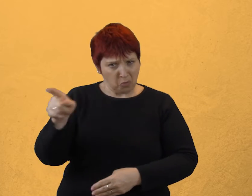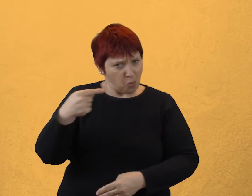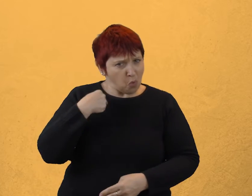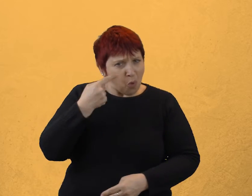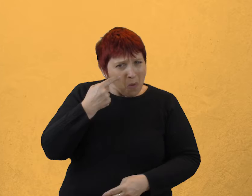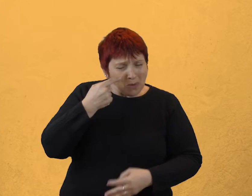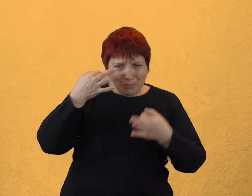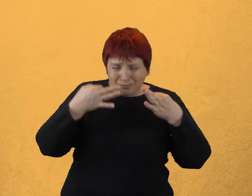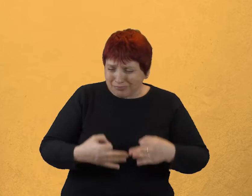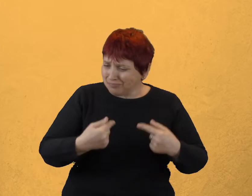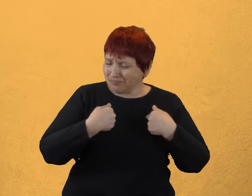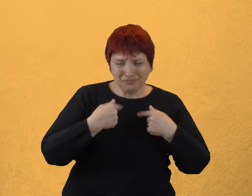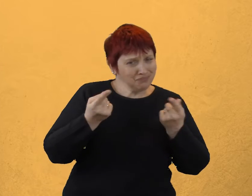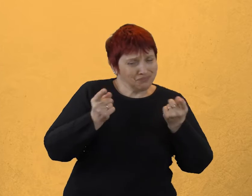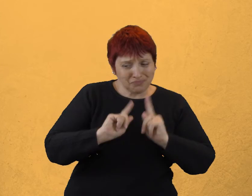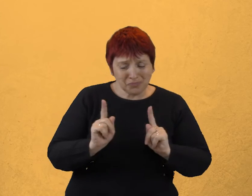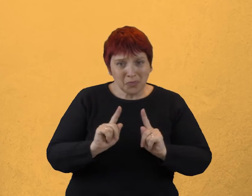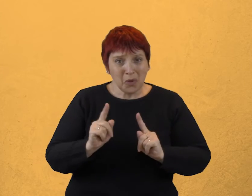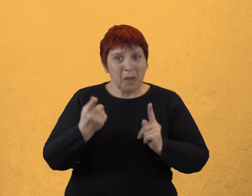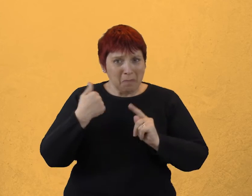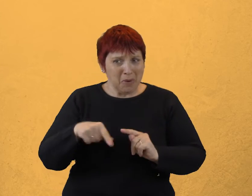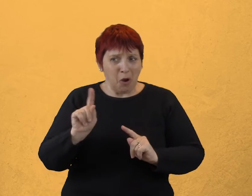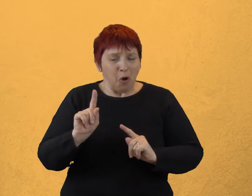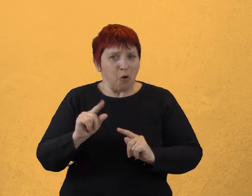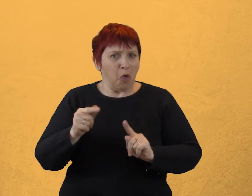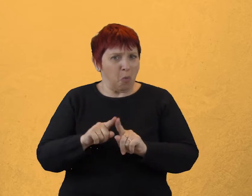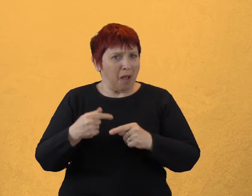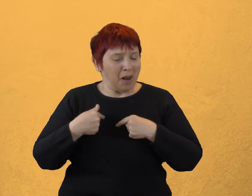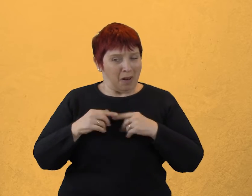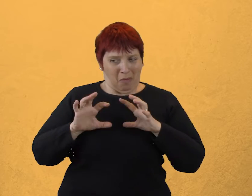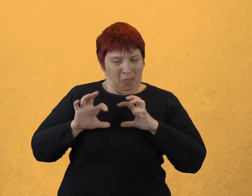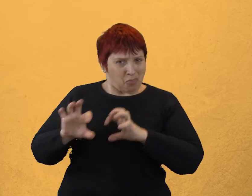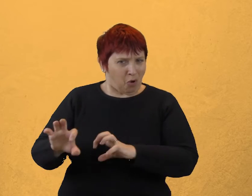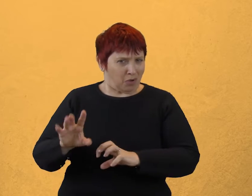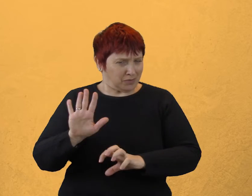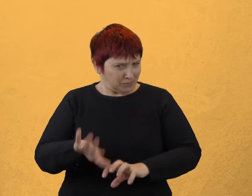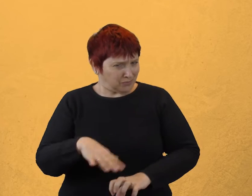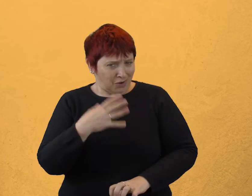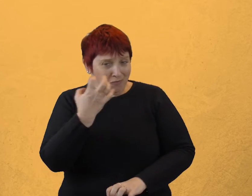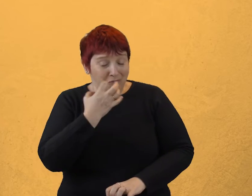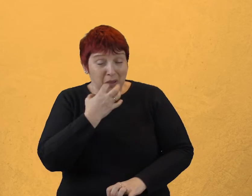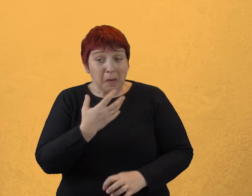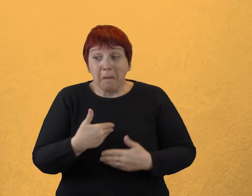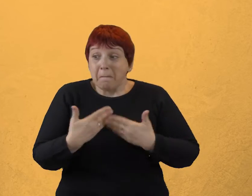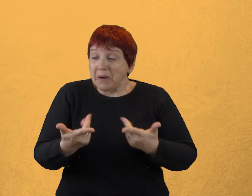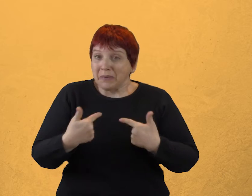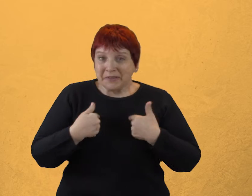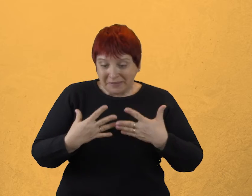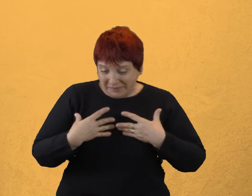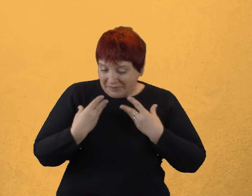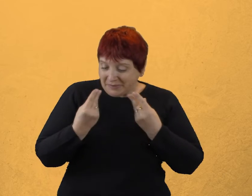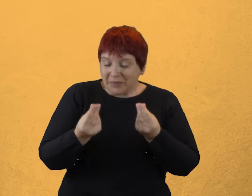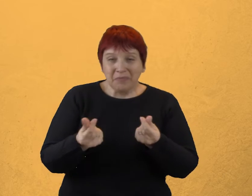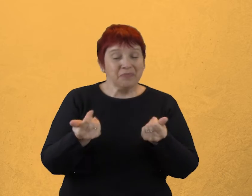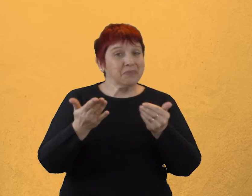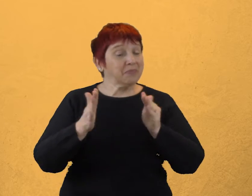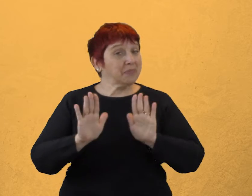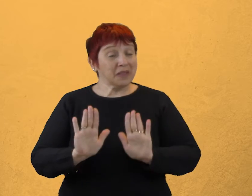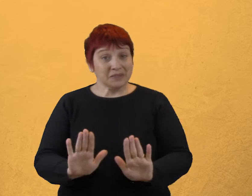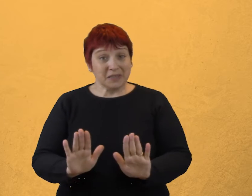conocía y que seguramente tampoco se merecía tanto desprecio de mi parte. Lo que ocurre es que, como bien